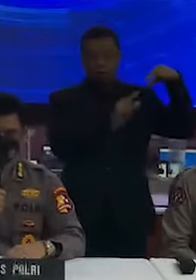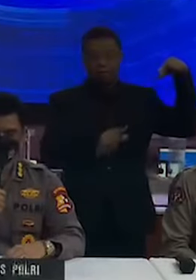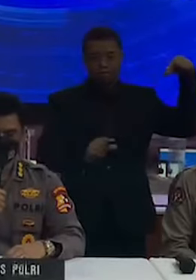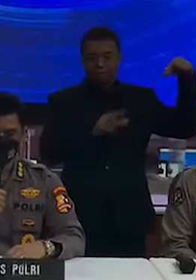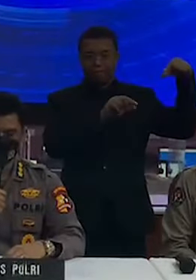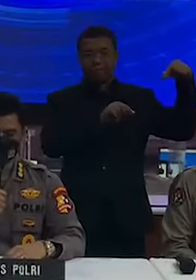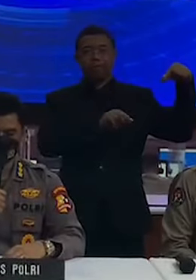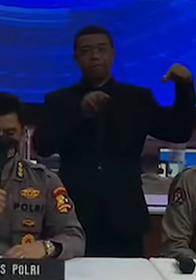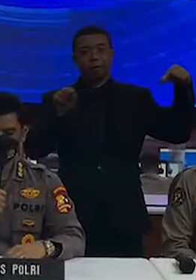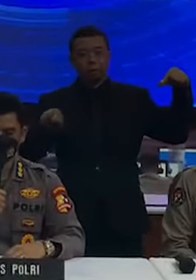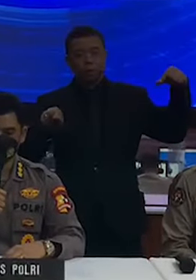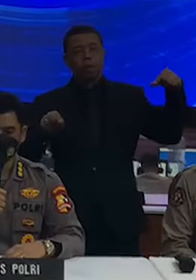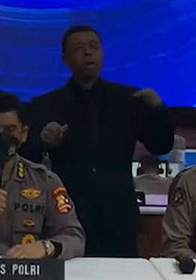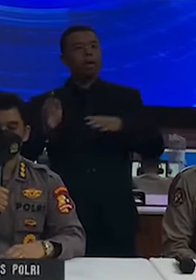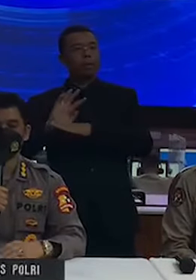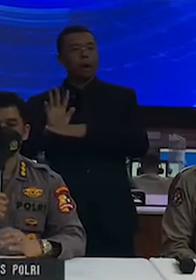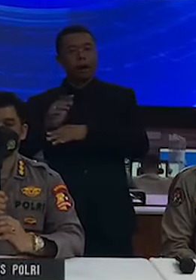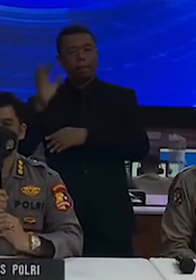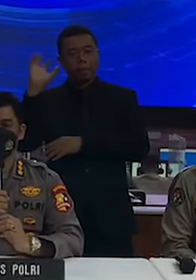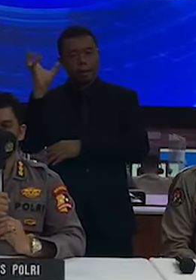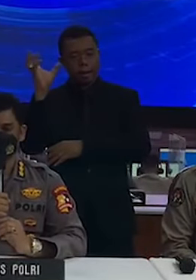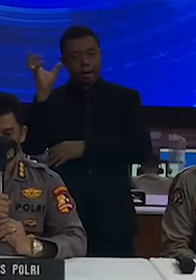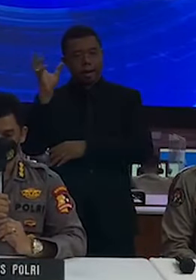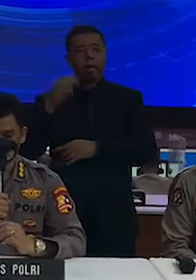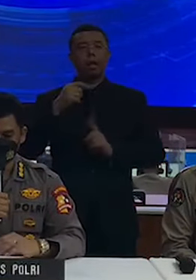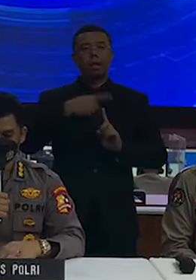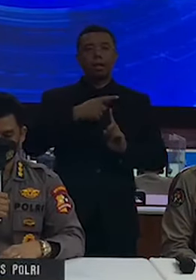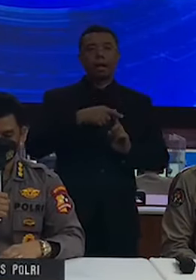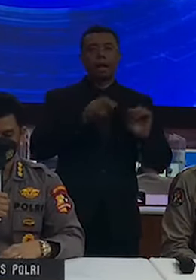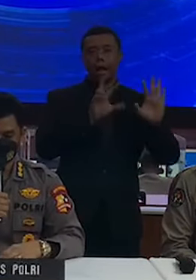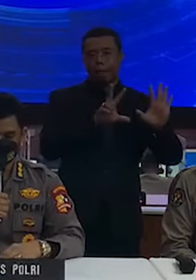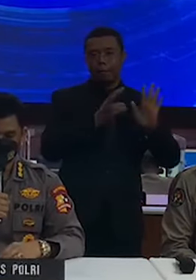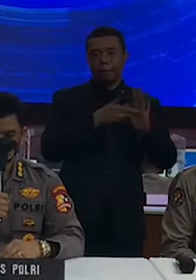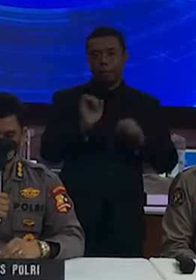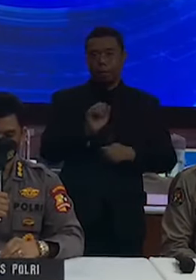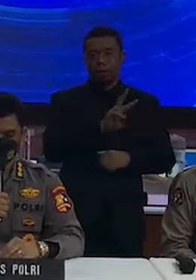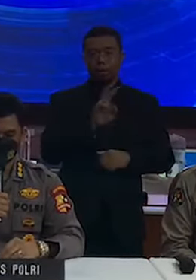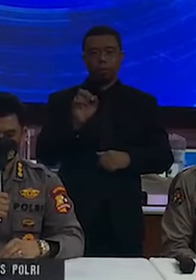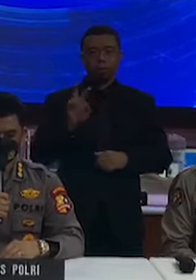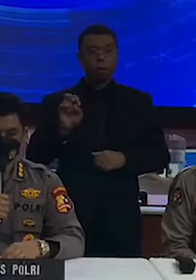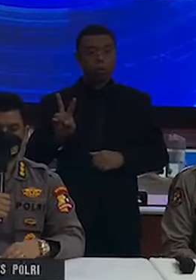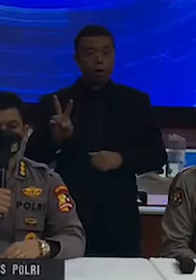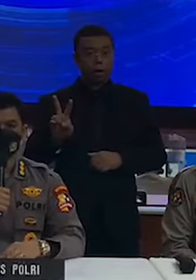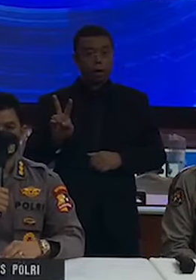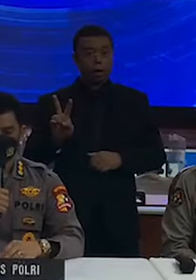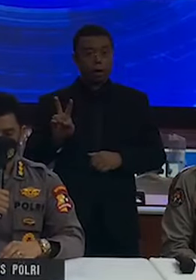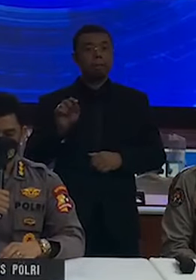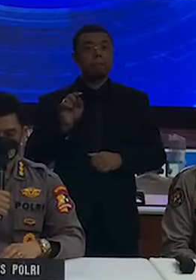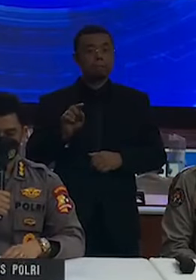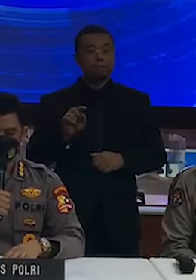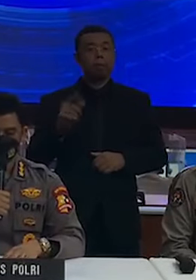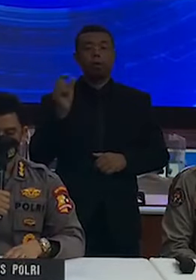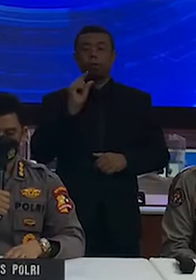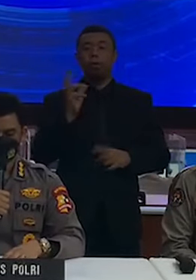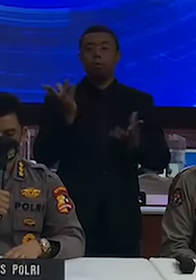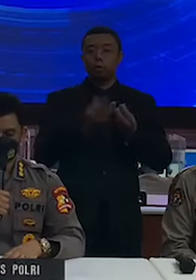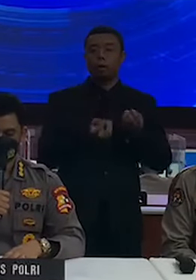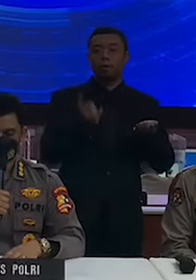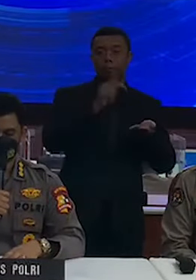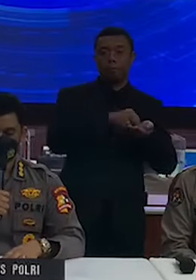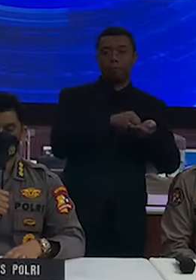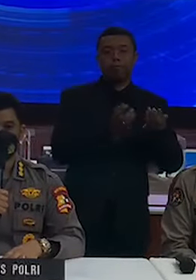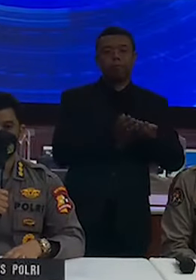menuju pelabuhan Merak Banten pada tanggal 8 Mei 2022. Untuk jumlah penumpang